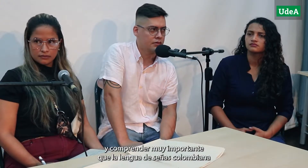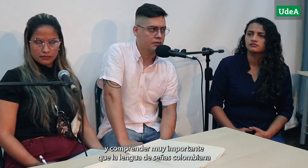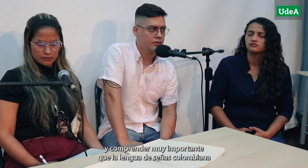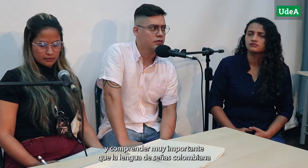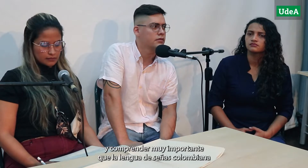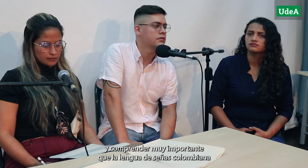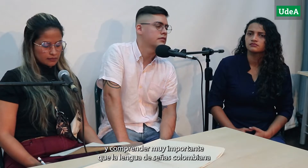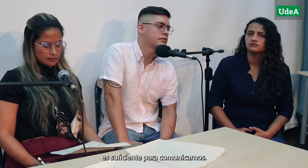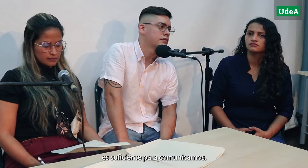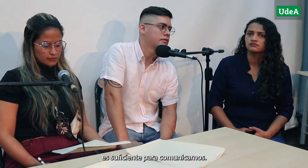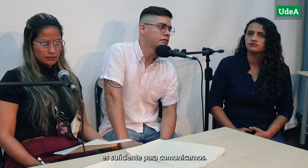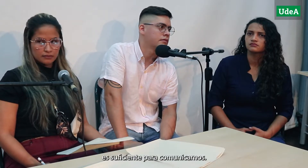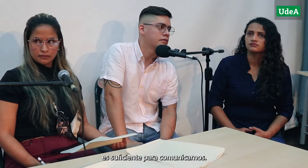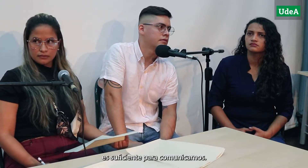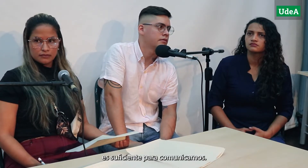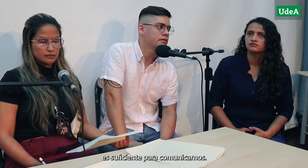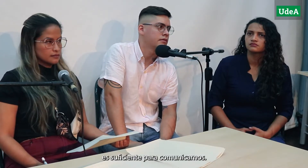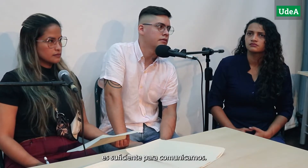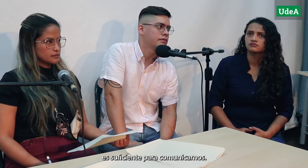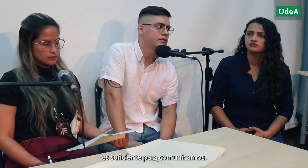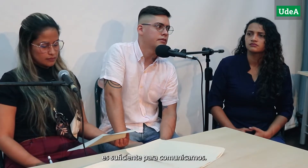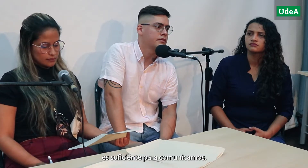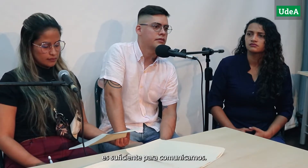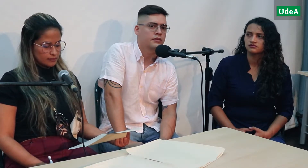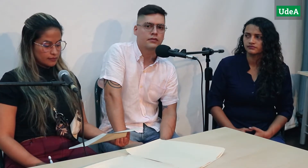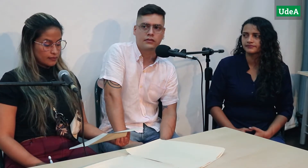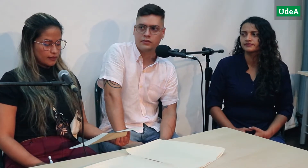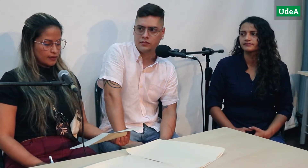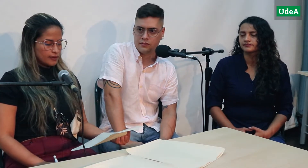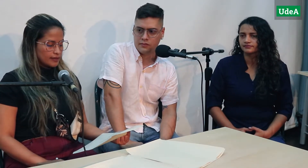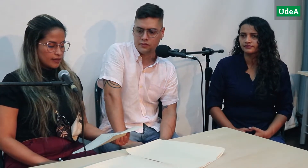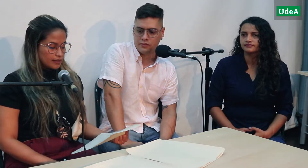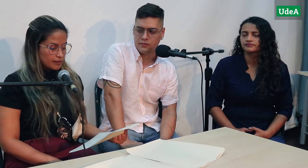que la lengua de señas colombiana es suficiente para comunicarnos.